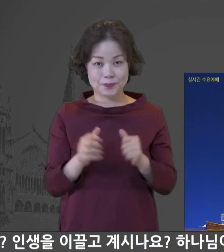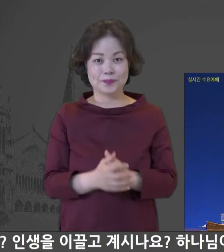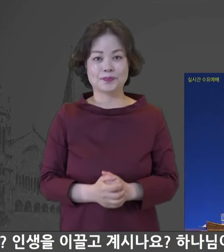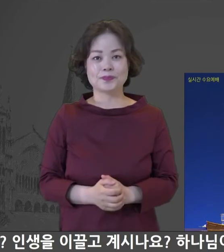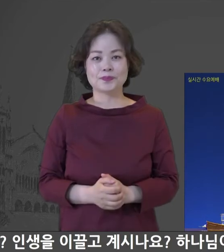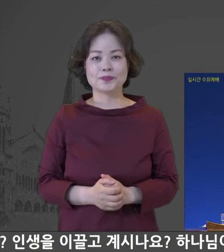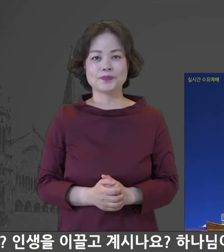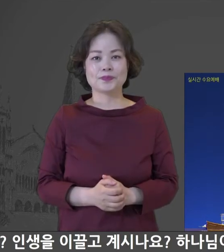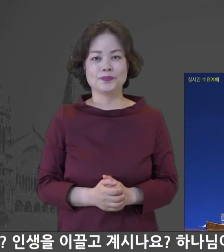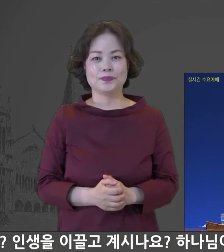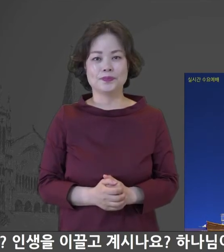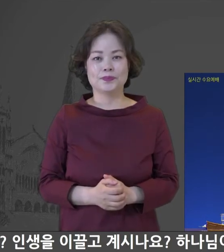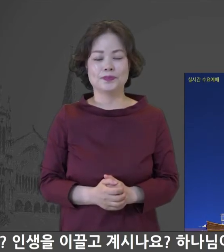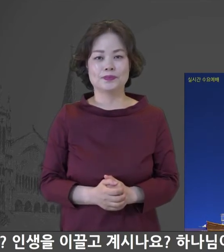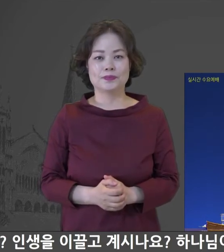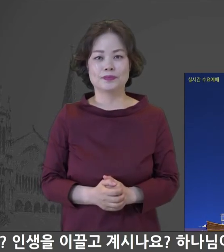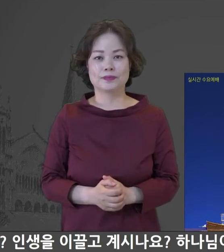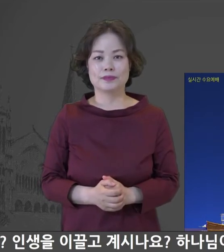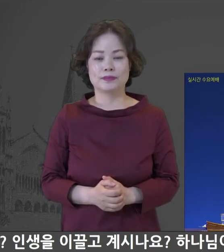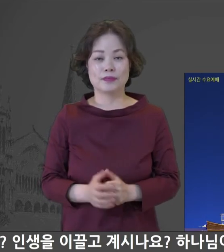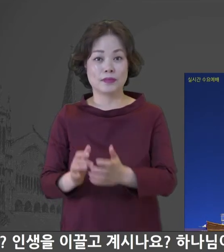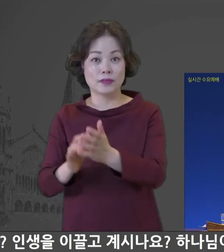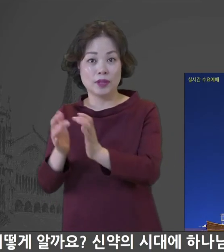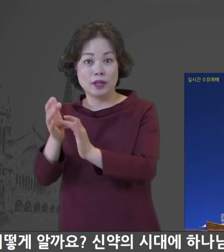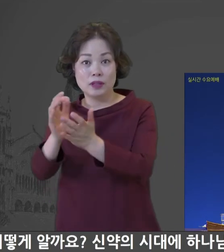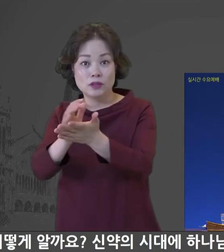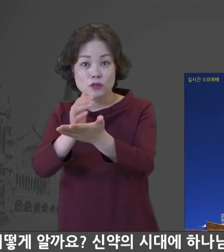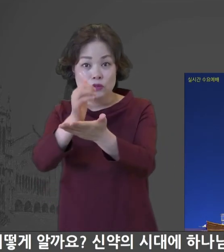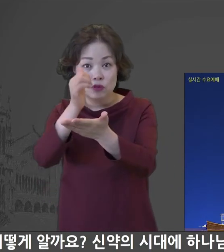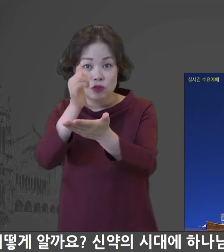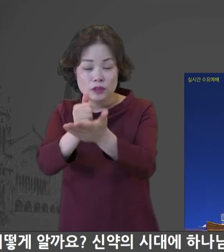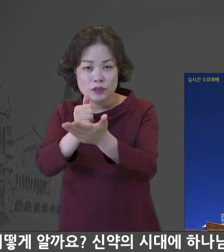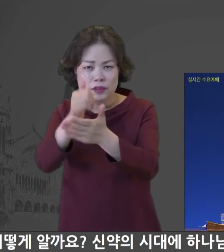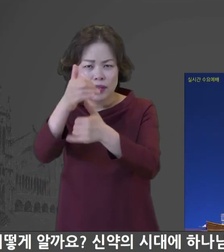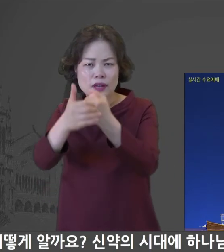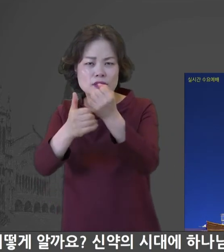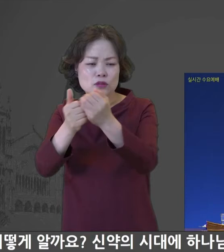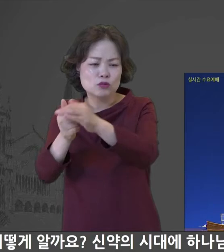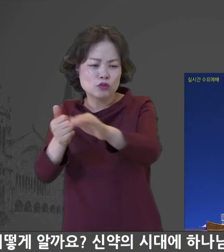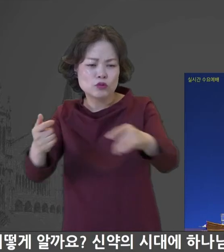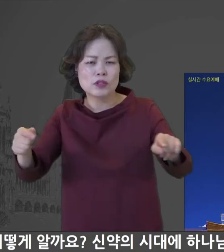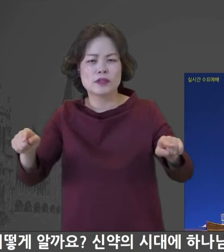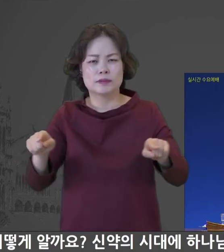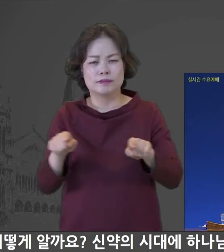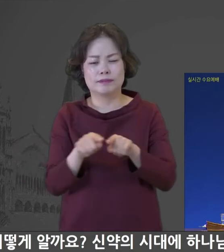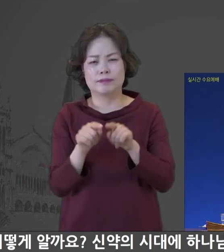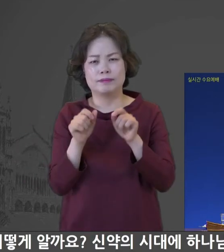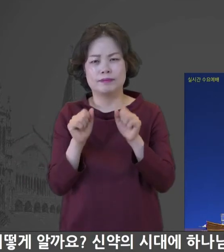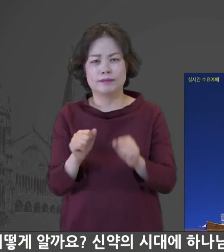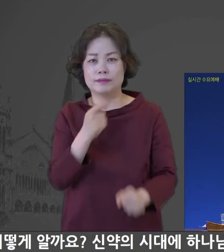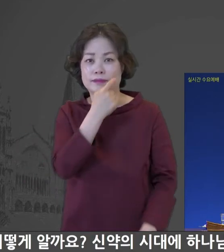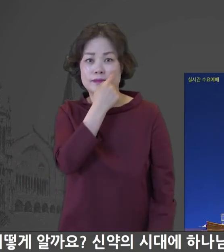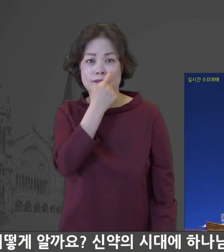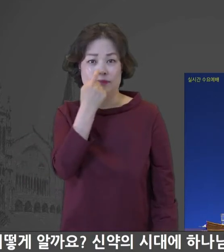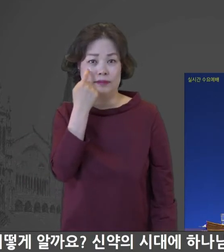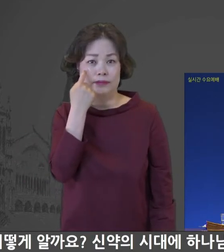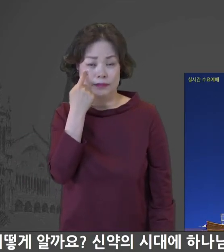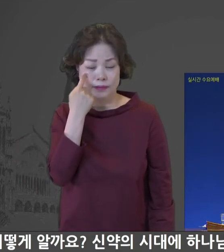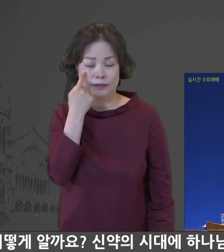라고 기록되어 있습니다. 예수 그리스도께서 하나님이 우리와 함께 계신다는 증거라는